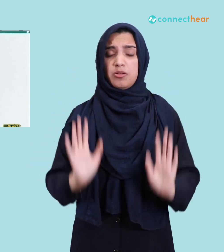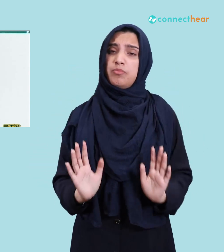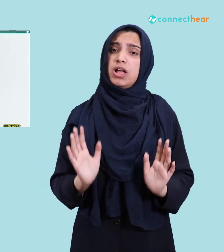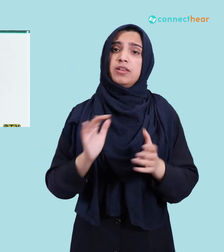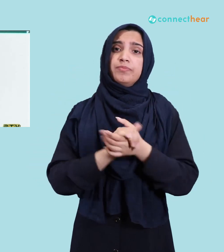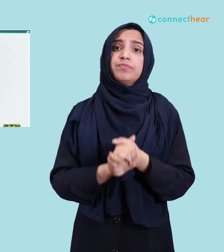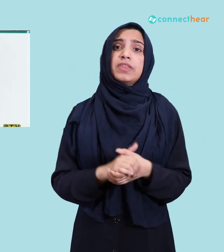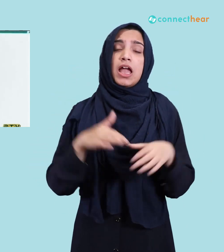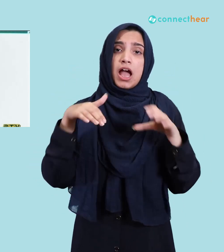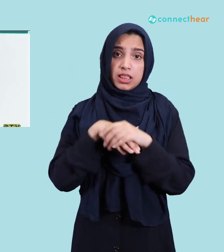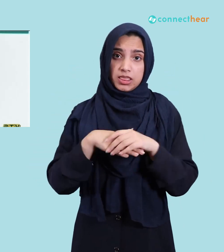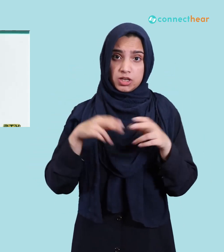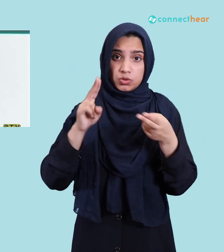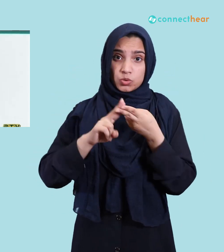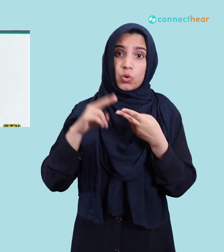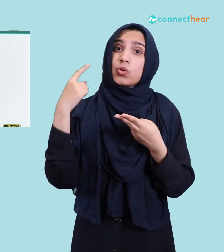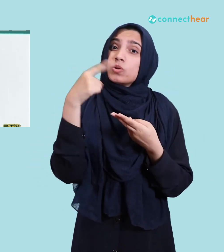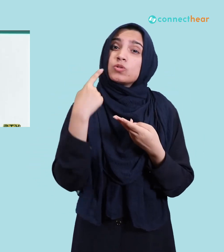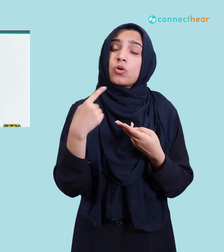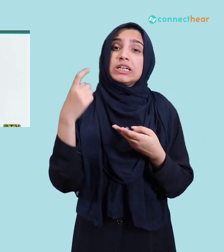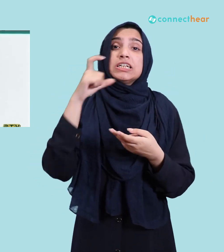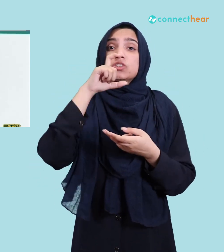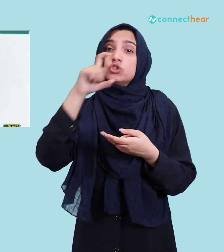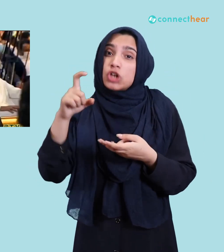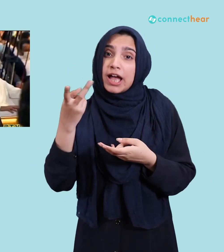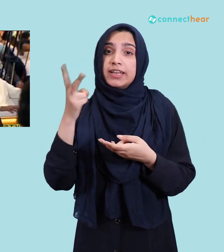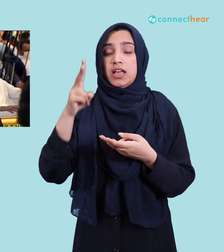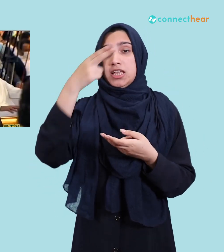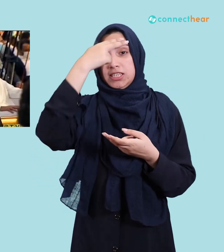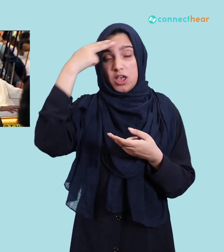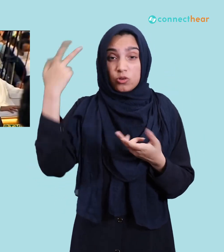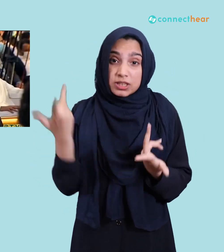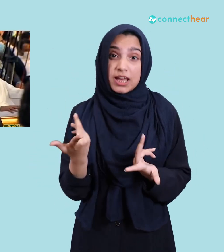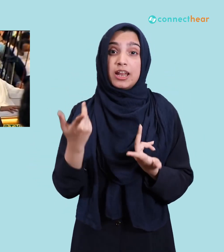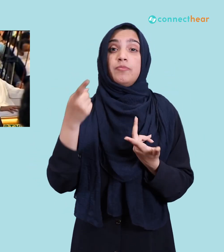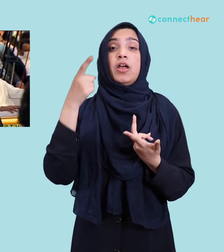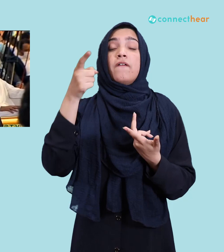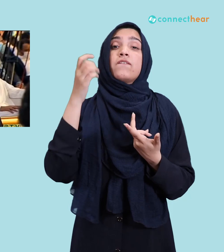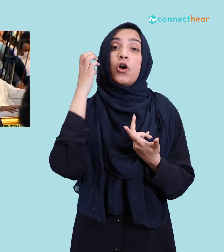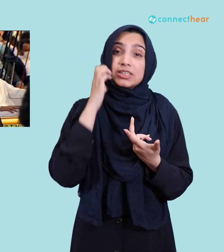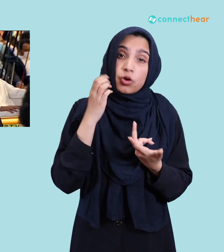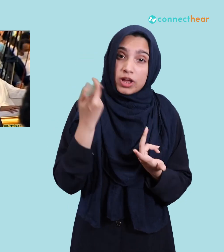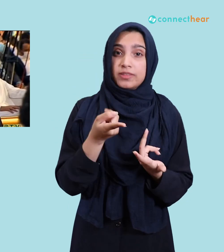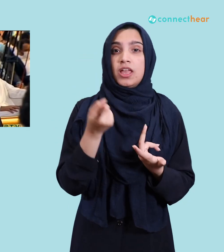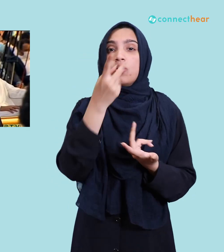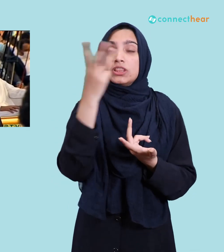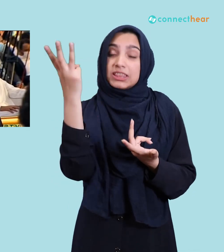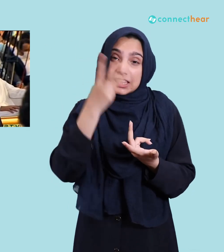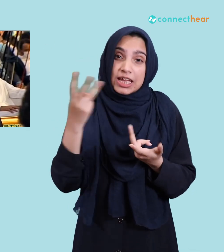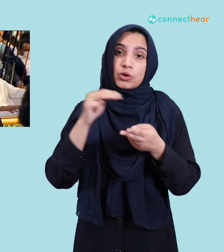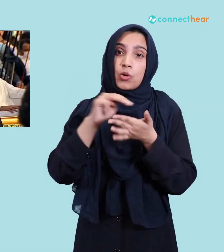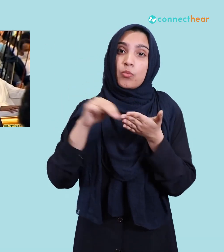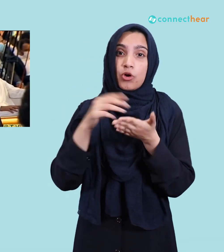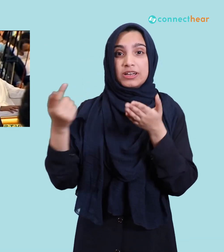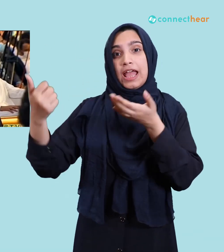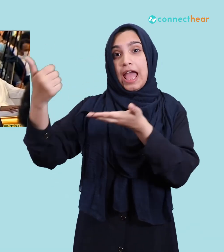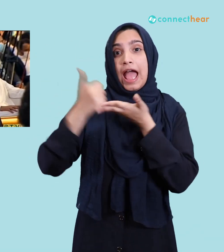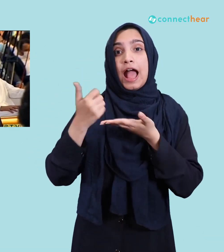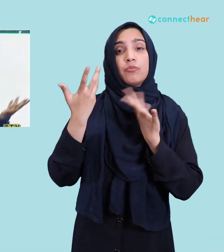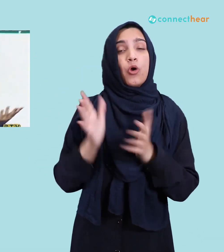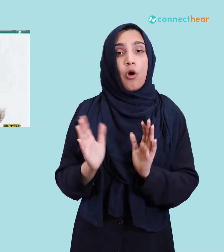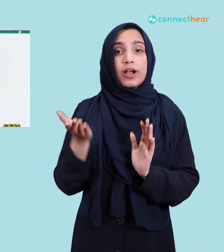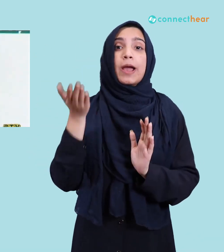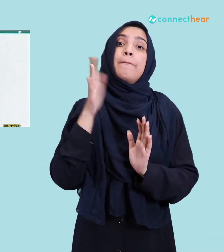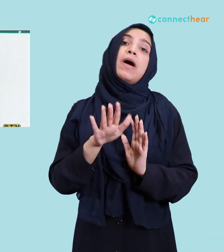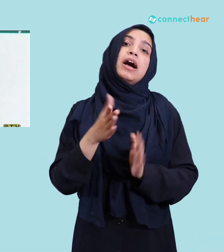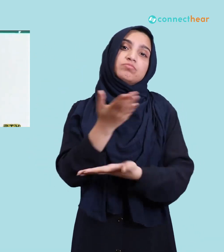پہلے چائنا، پھر سعودی عربیہ، پھر یو اے ای، یہ اگر ہمیں اس وقت فنڈ نہ کرتے تو پاکستان تو بینکرپٹ ہو گیا تھا. ہم ڈیفالٹ